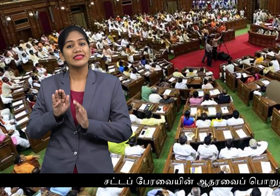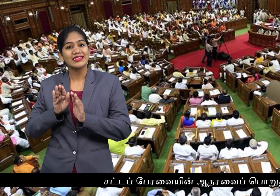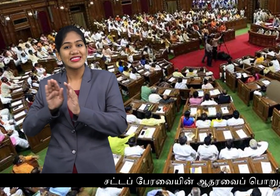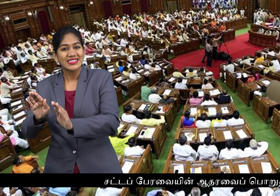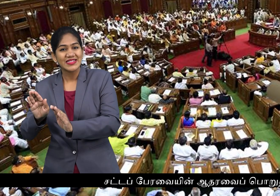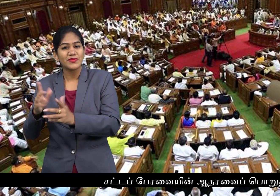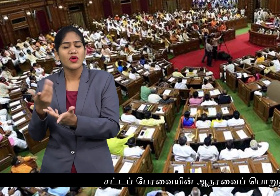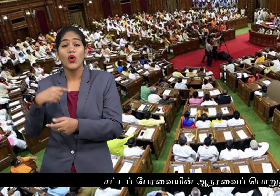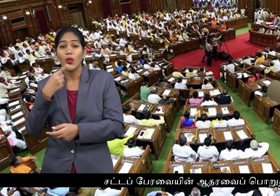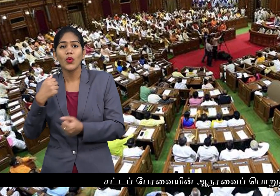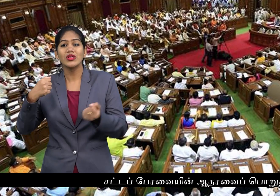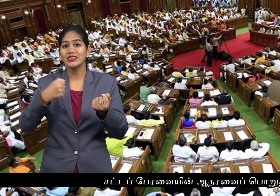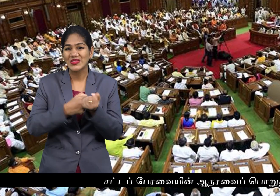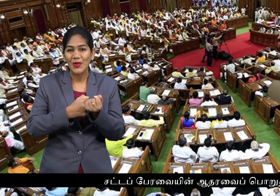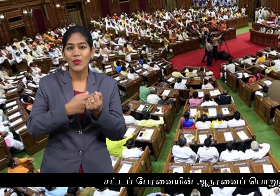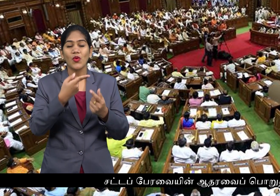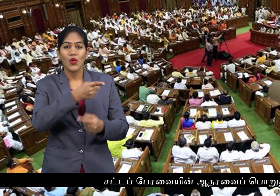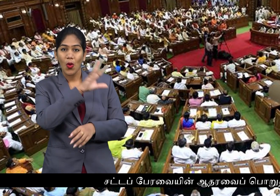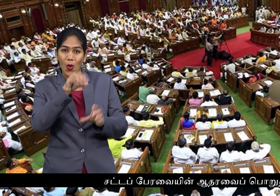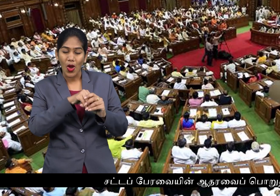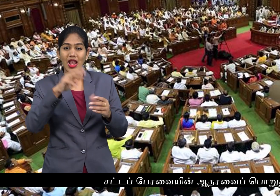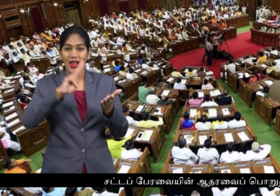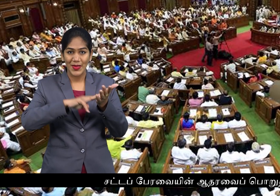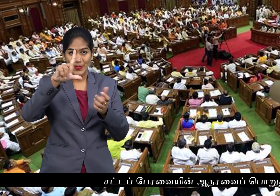மற்றும் சட்டப்பேரவையின் ஆதரவை பொறுத்தது.